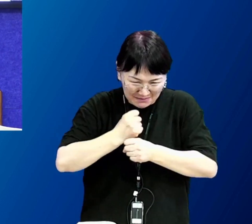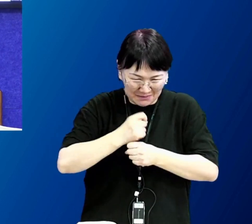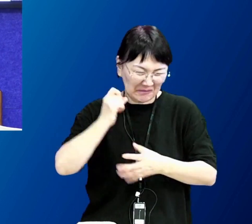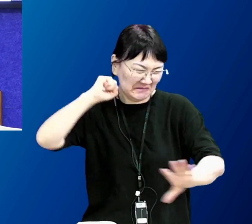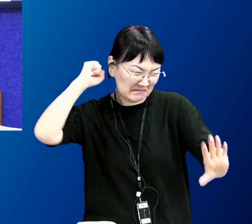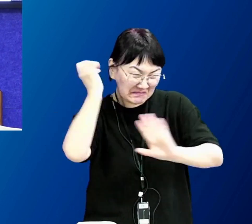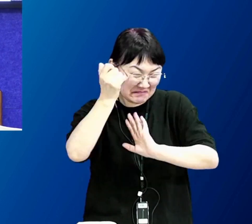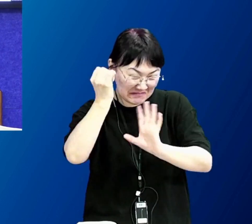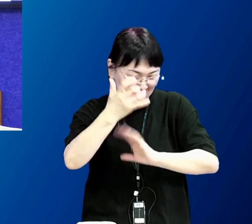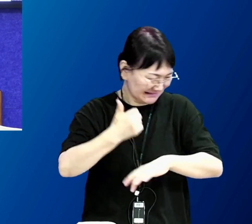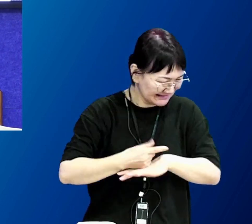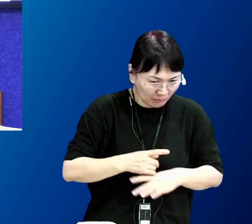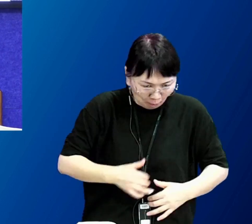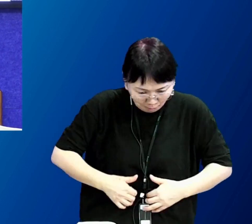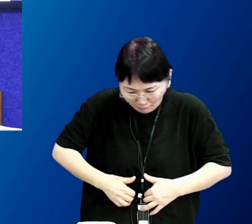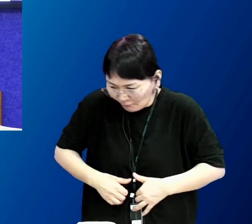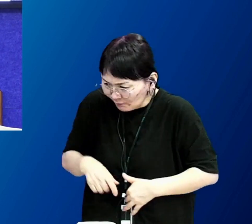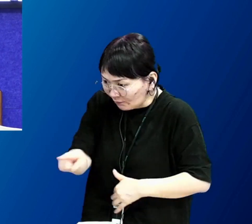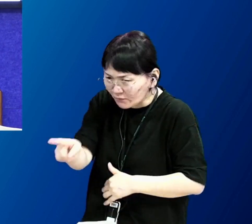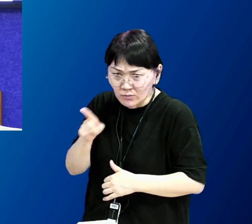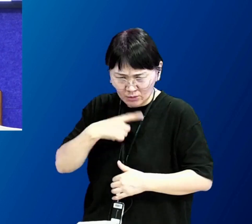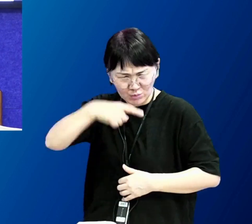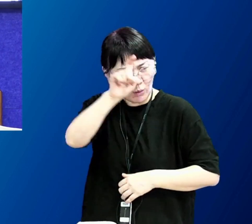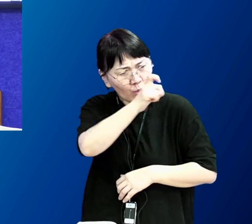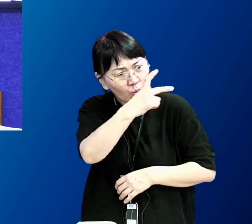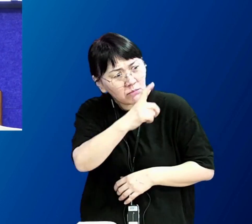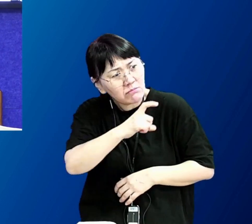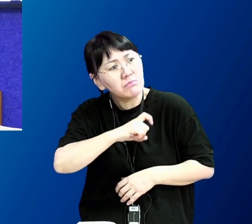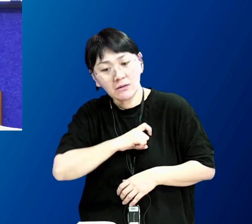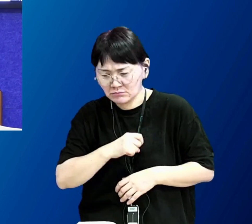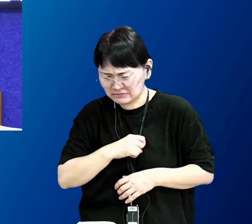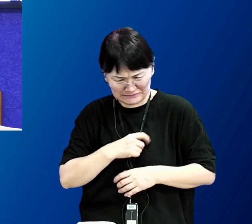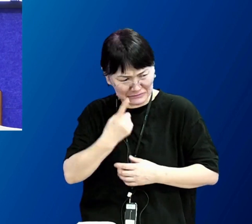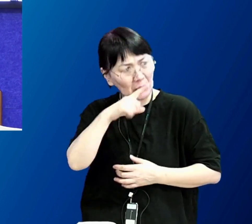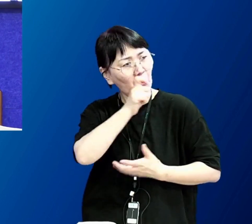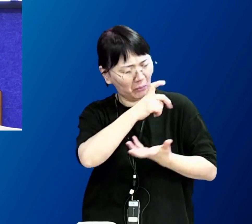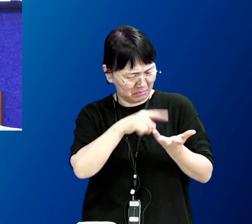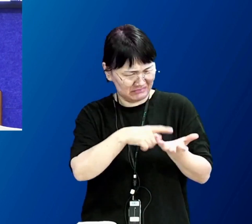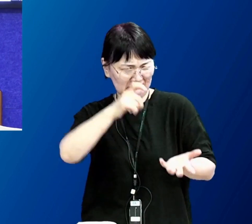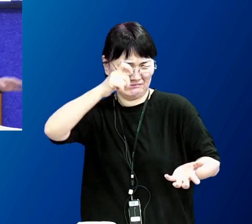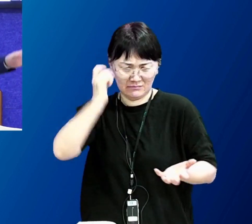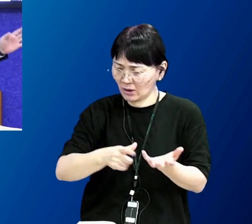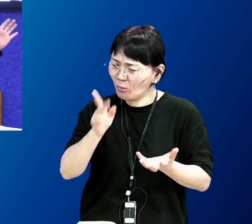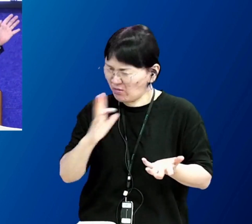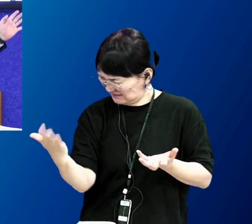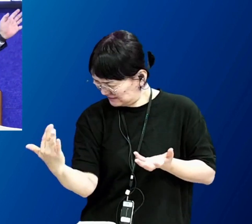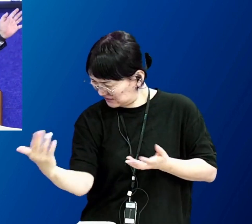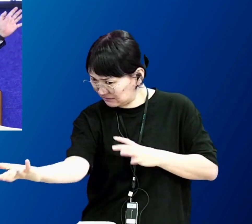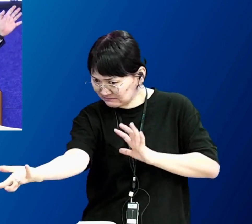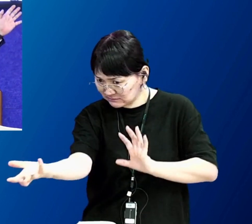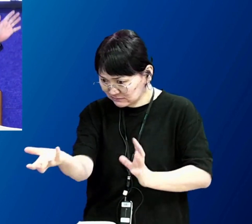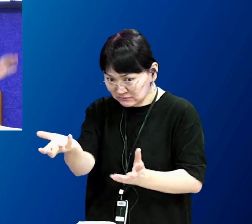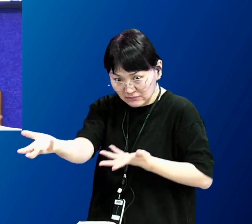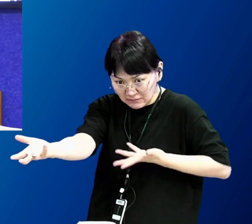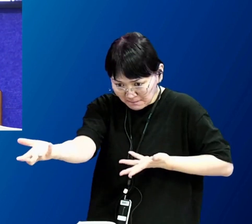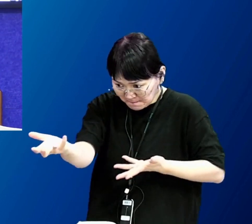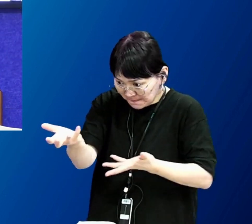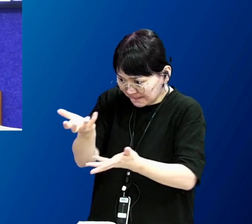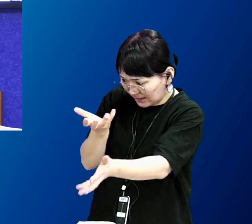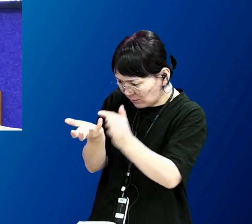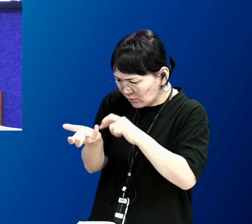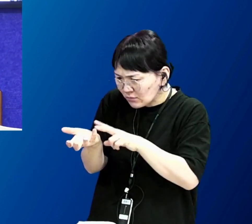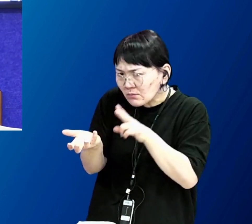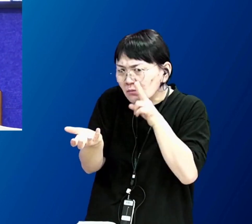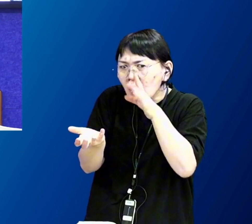зутангаар ууган хүүгийн ирхэ худалдсан биз дээ. Яагаад вэ? Түнд ууган хүүгийн ирхэн чухал